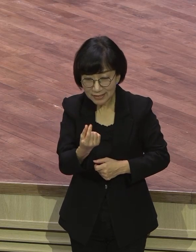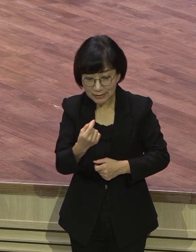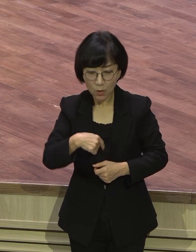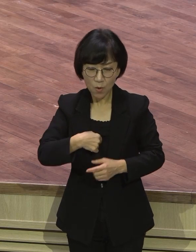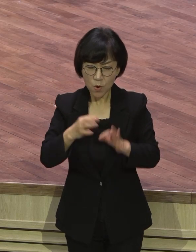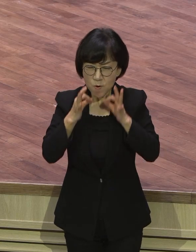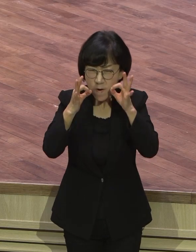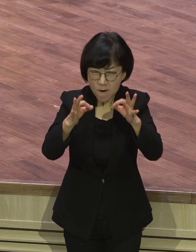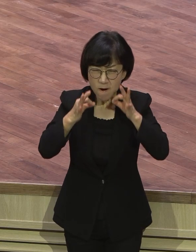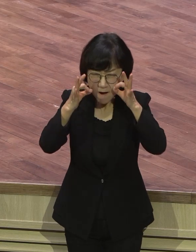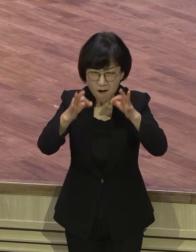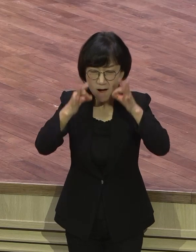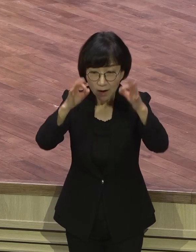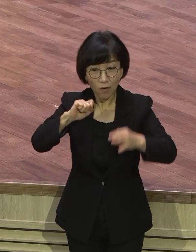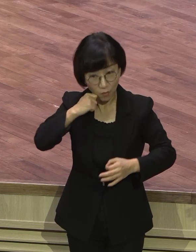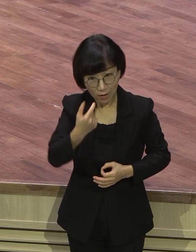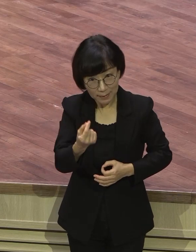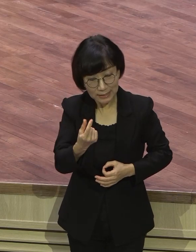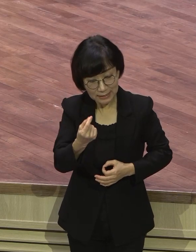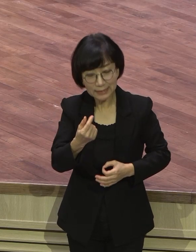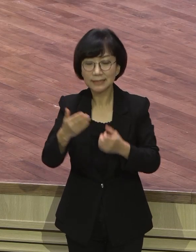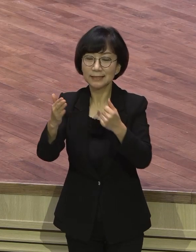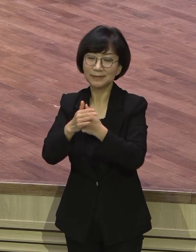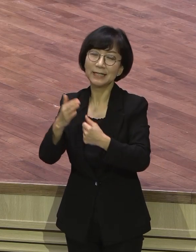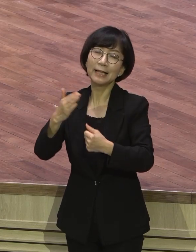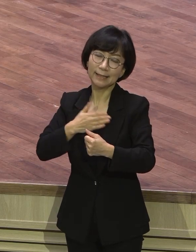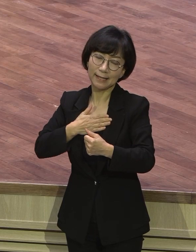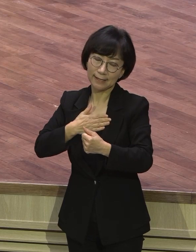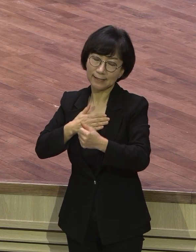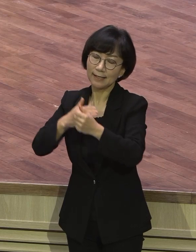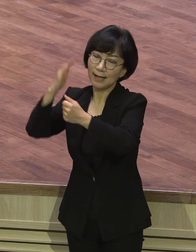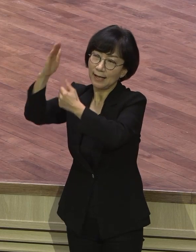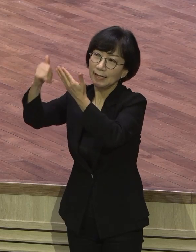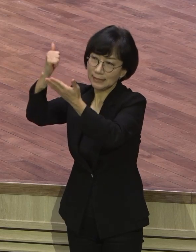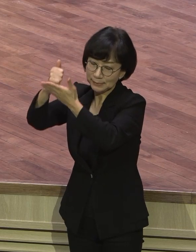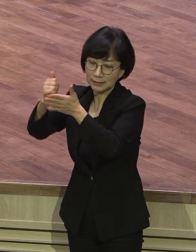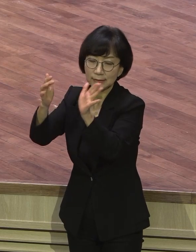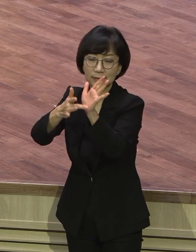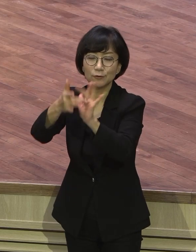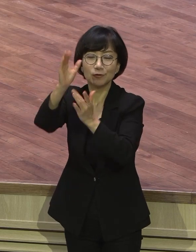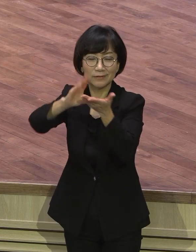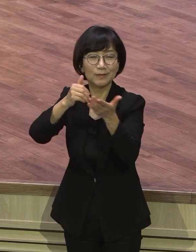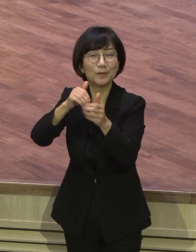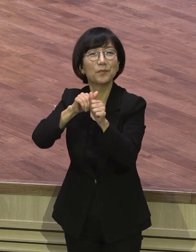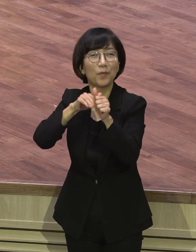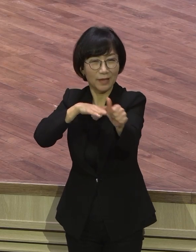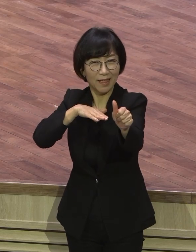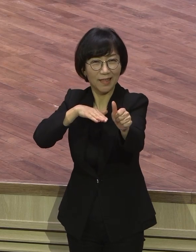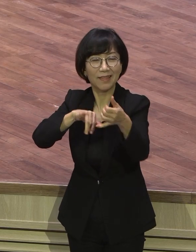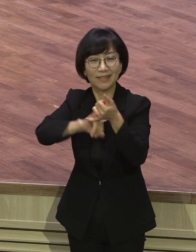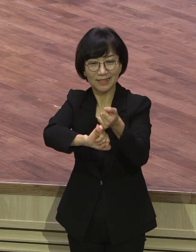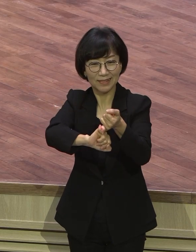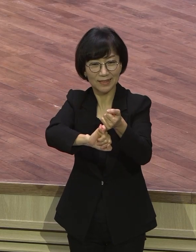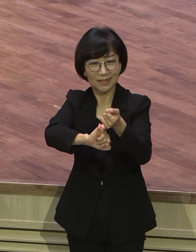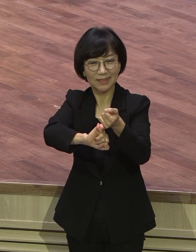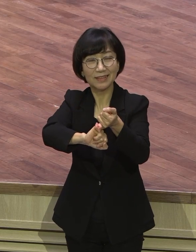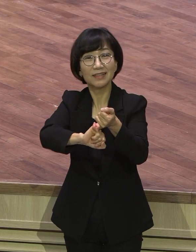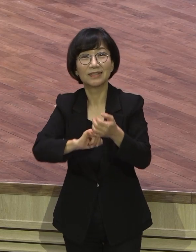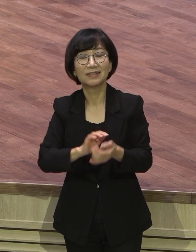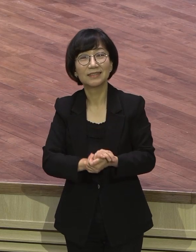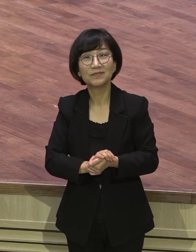예수 그리스로 보낸다 그거예요. 그러니까 구약성계 핵심이 뭐냐 예수님